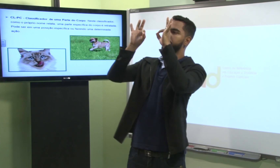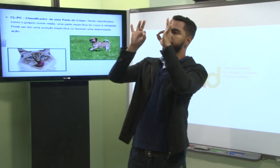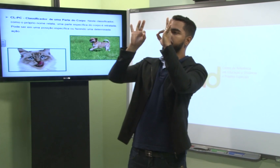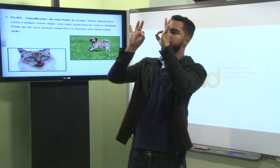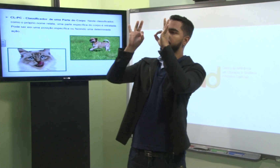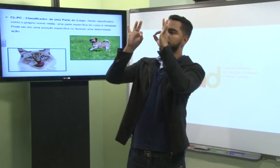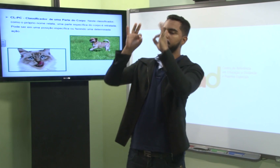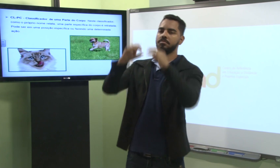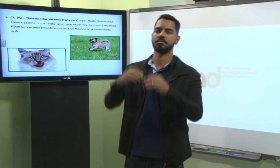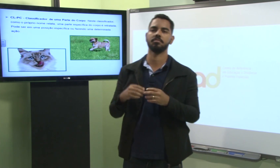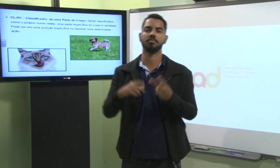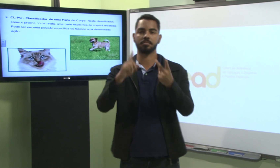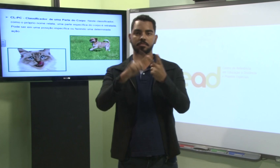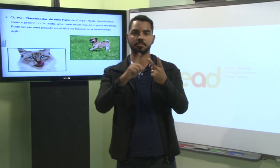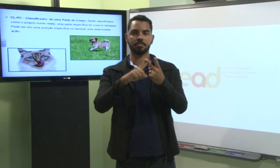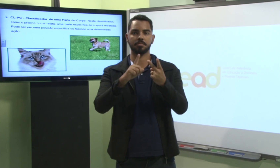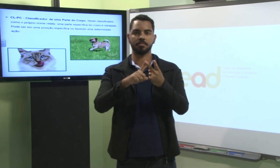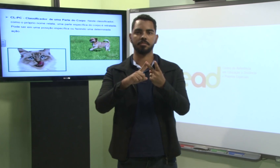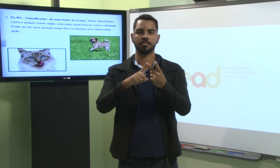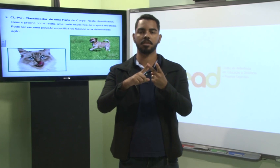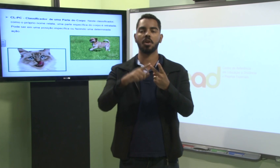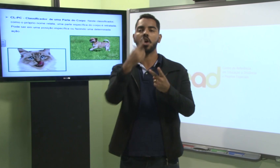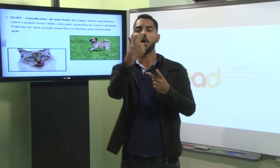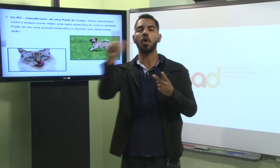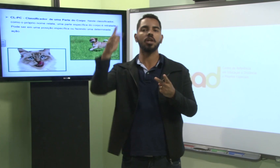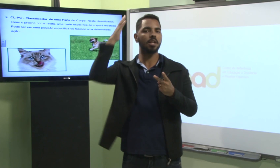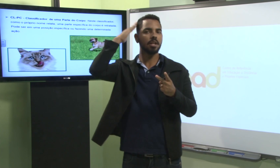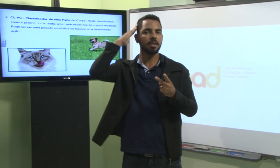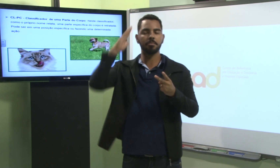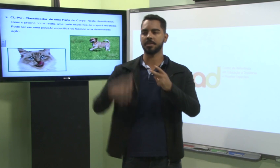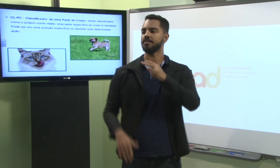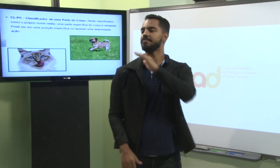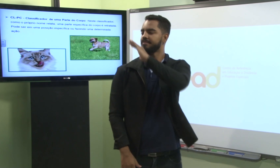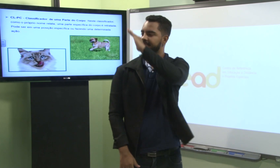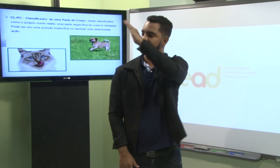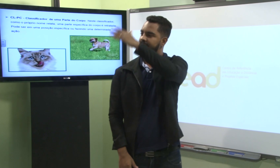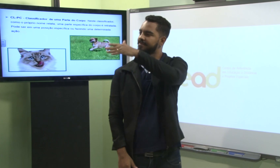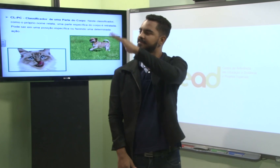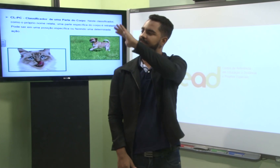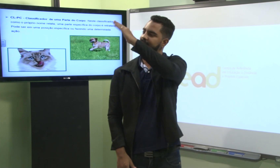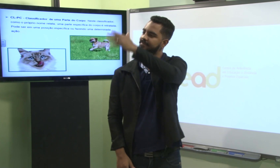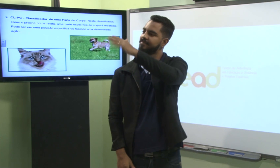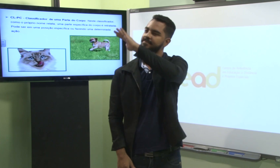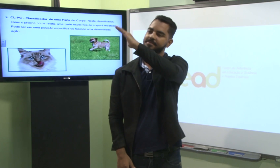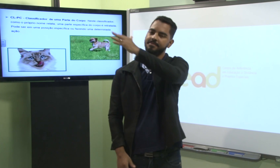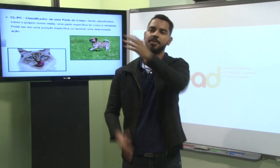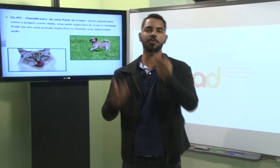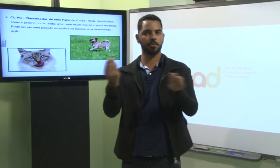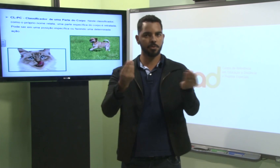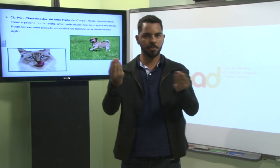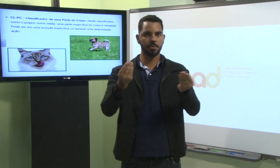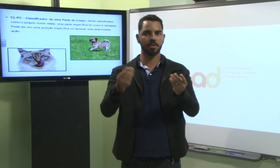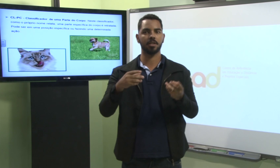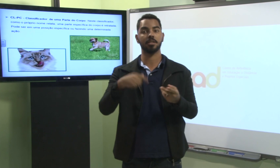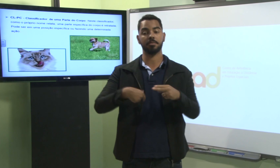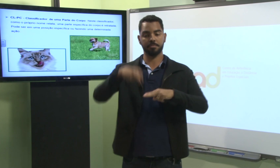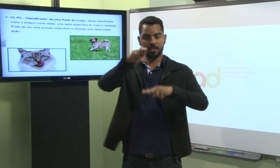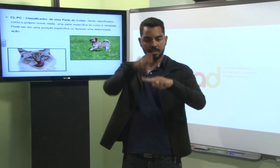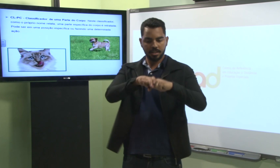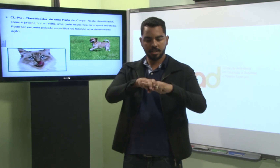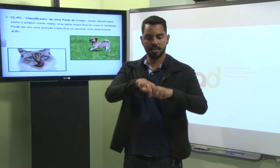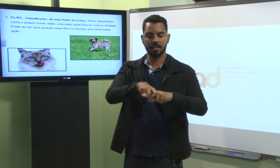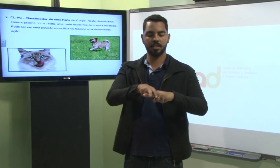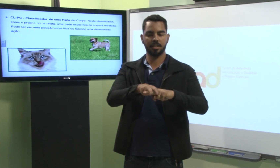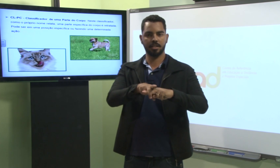alguém fazendo carinho na cabeça de uma outra pessoa ou dela mesma, as pernas sacudindo de alguém sentado em